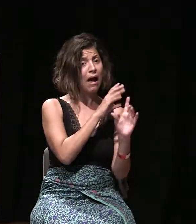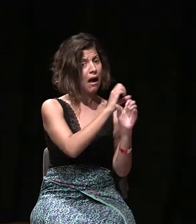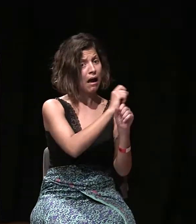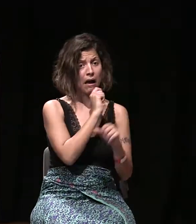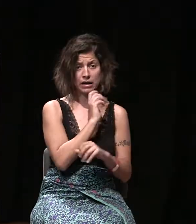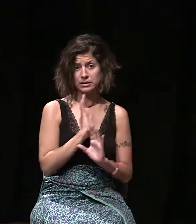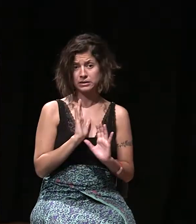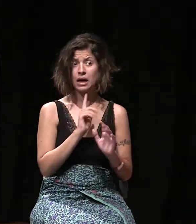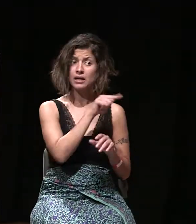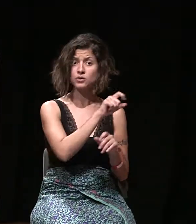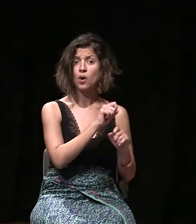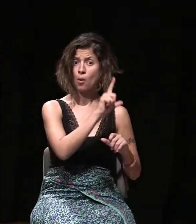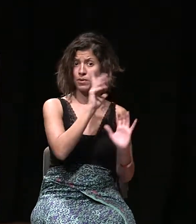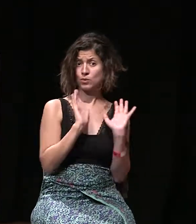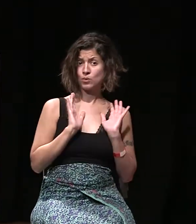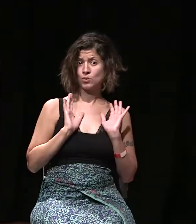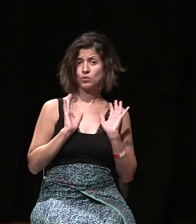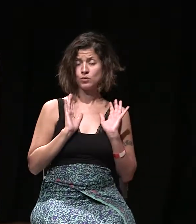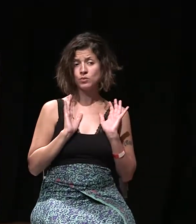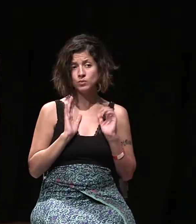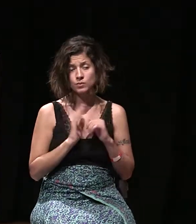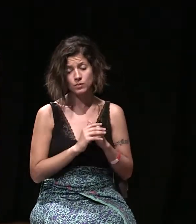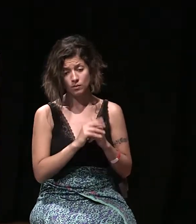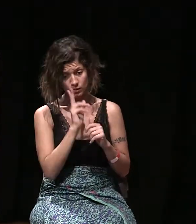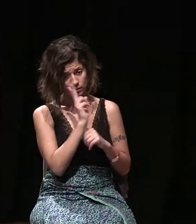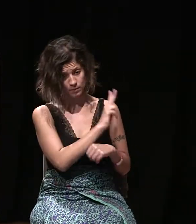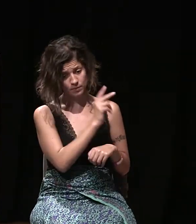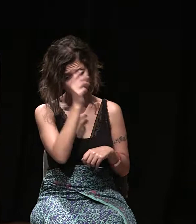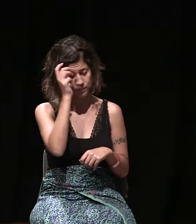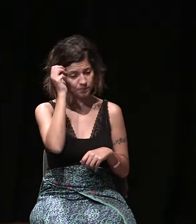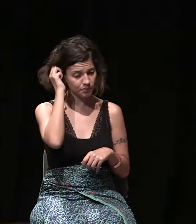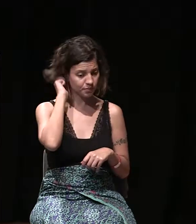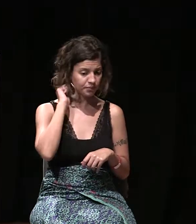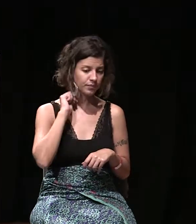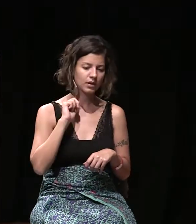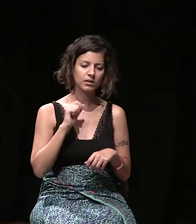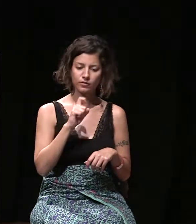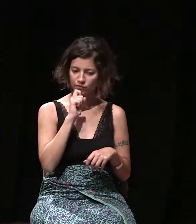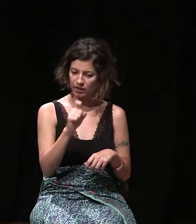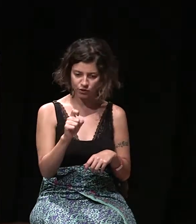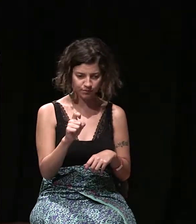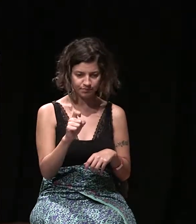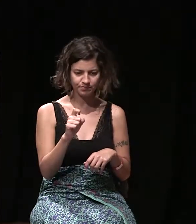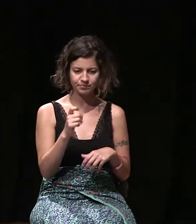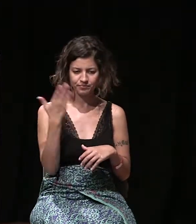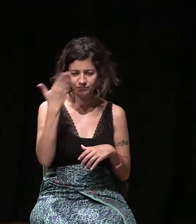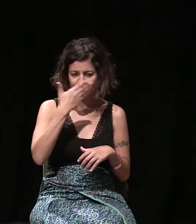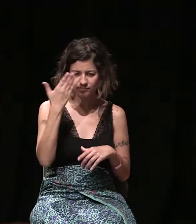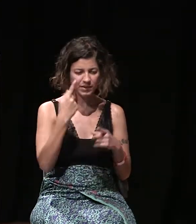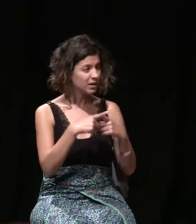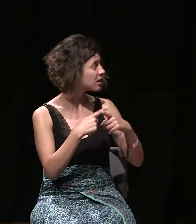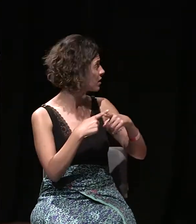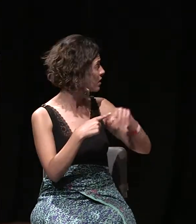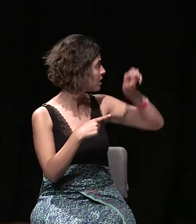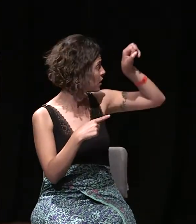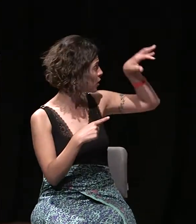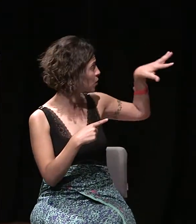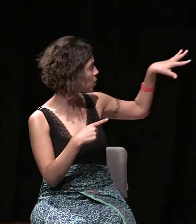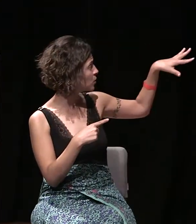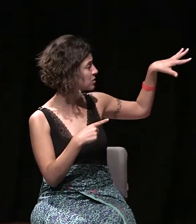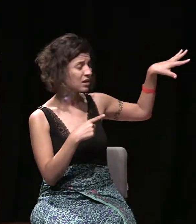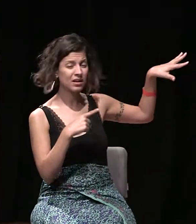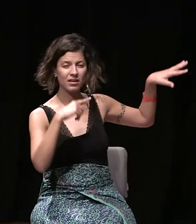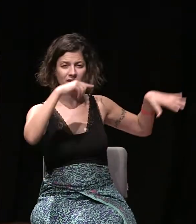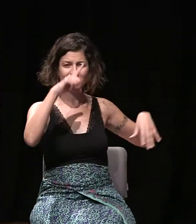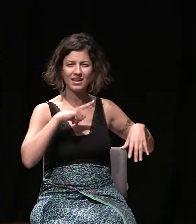Que quando a gente vê esse número, aqui está Brasil de novo com verde, quase que não se nota porque tem uma luz forte aqui, mas